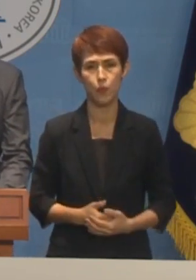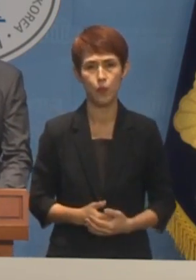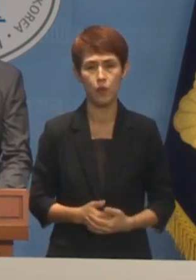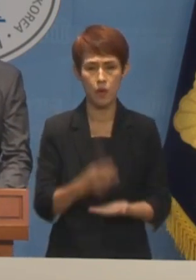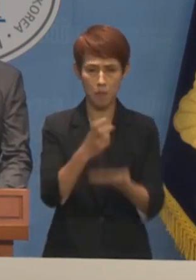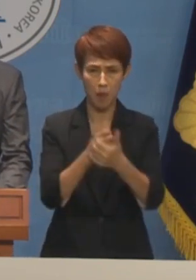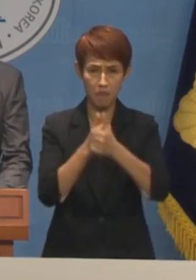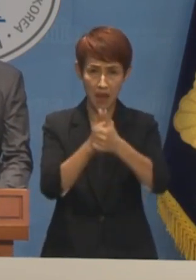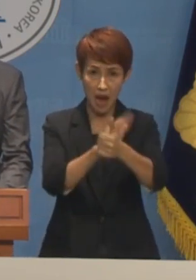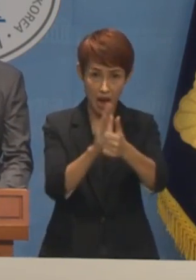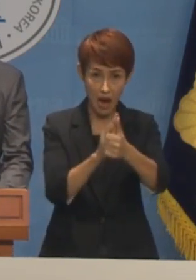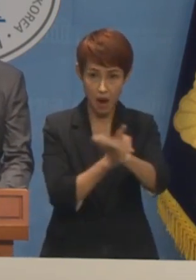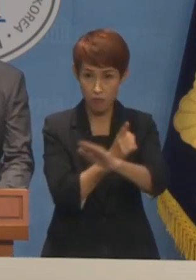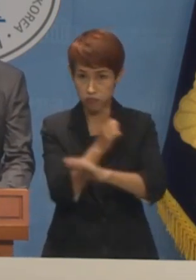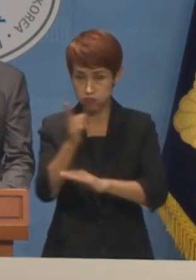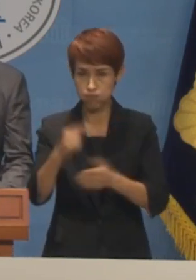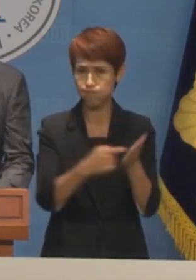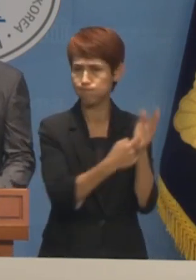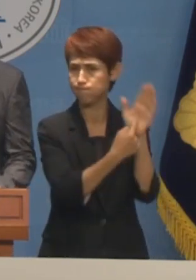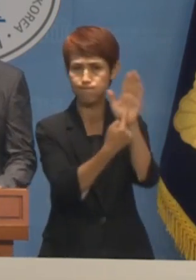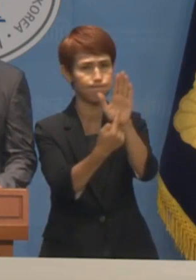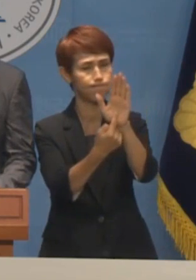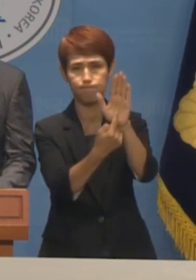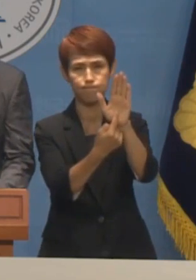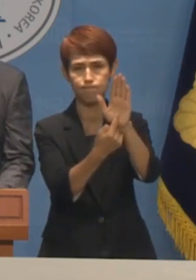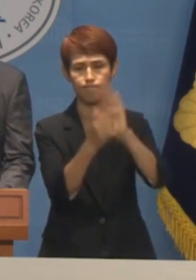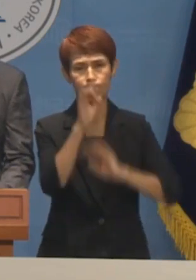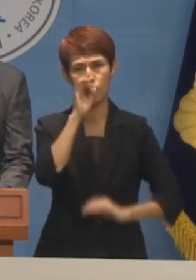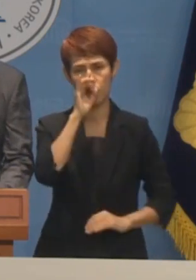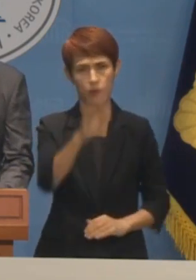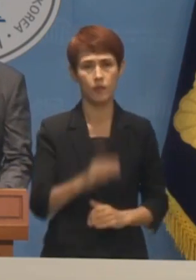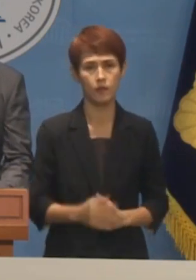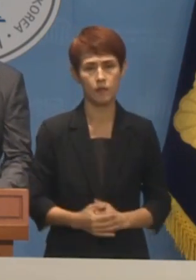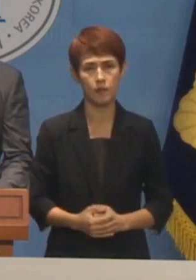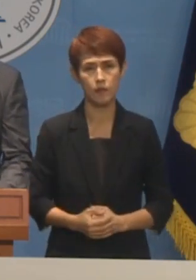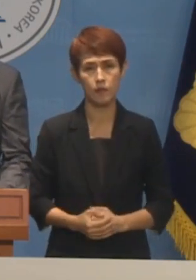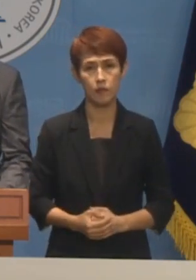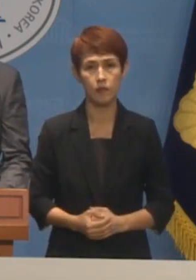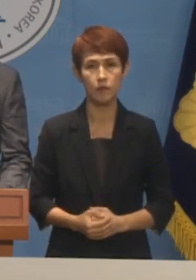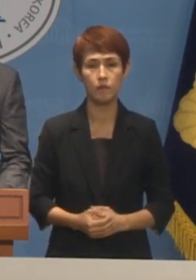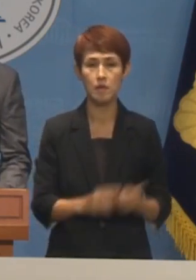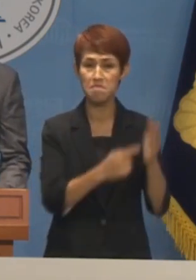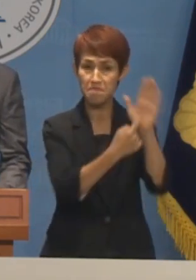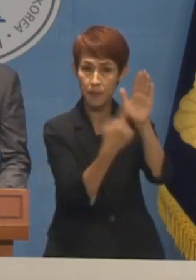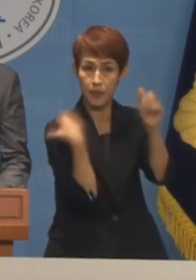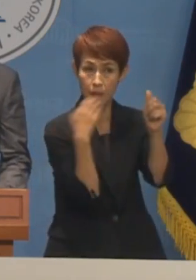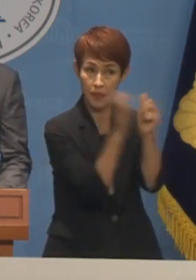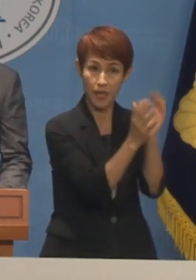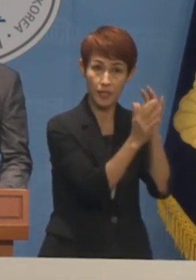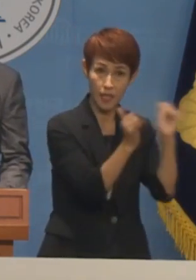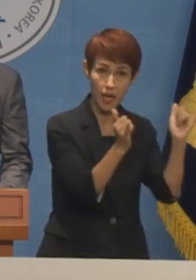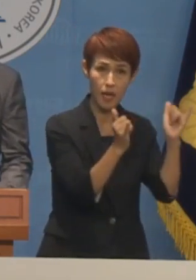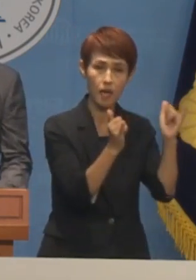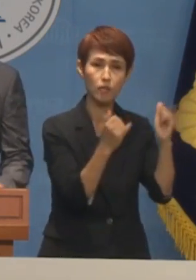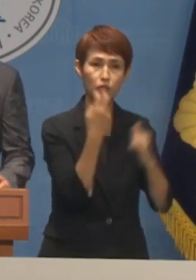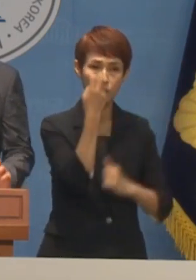법률에 의하지 않고서는 어떤 명목으로도 형사사건의 공개를 금하고 공보 담당자는